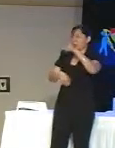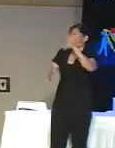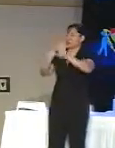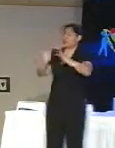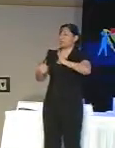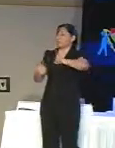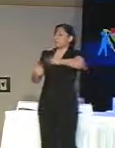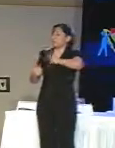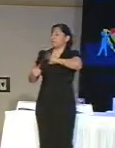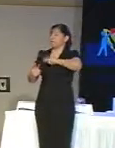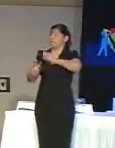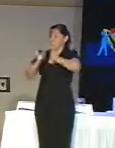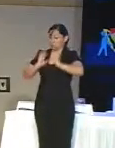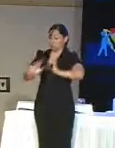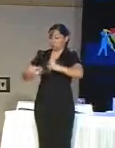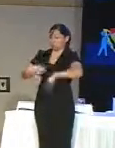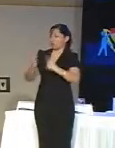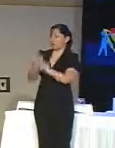infecciones